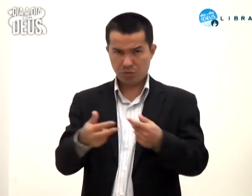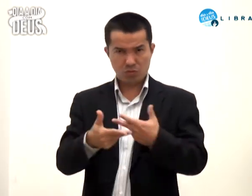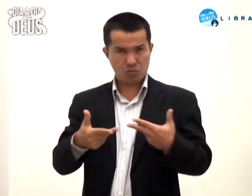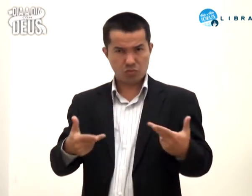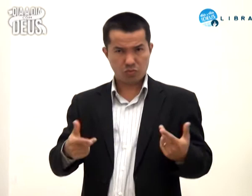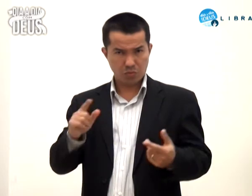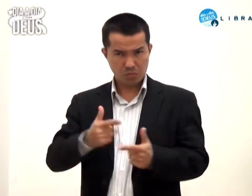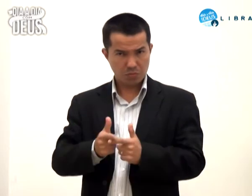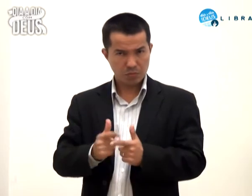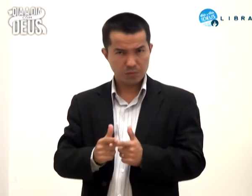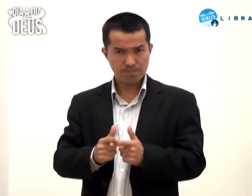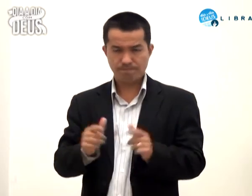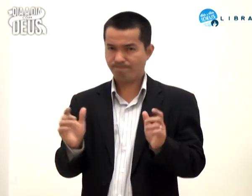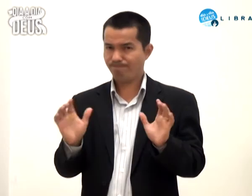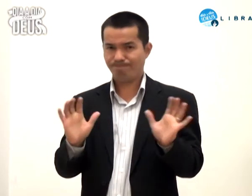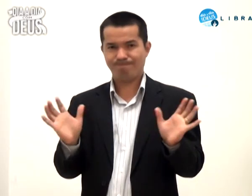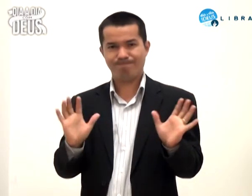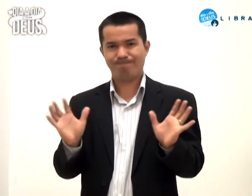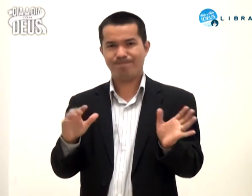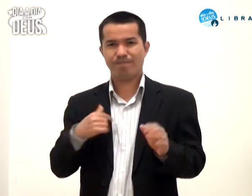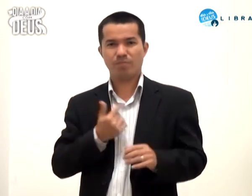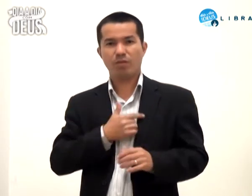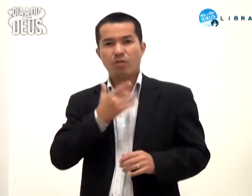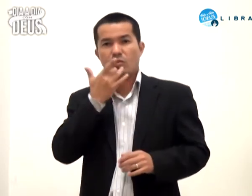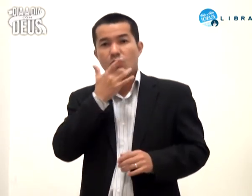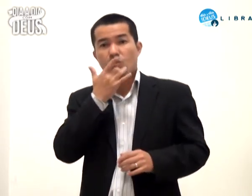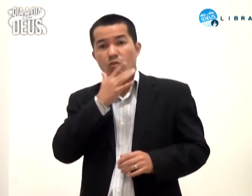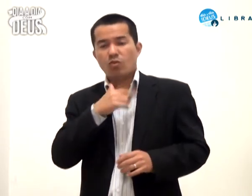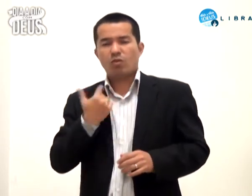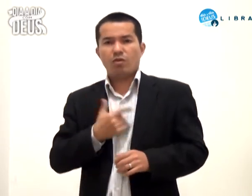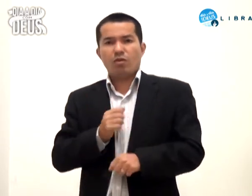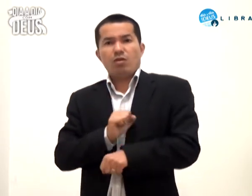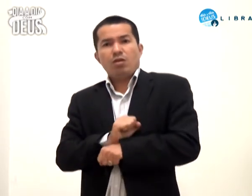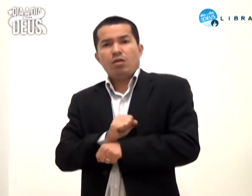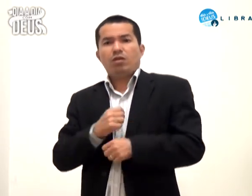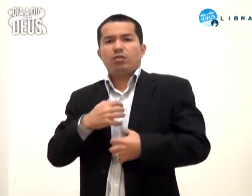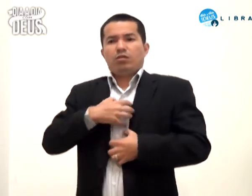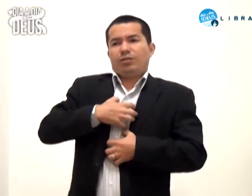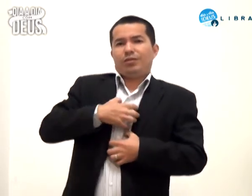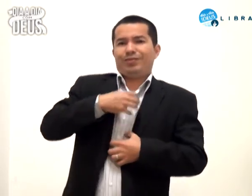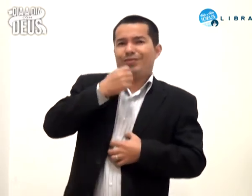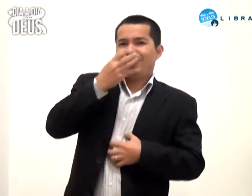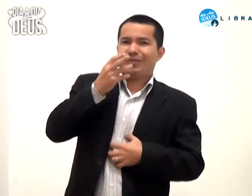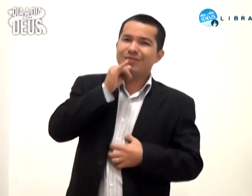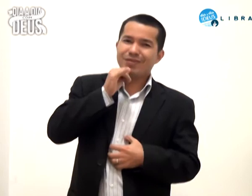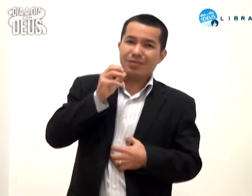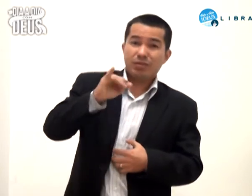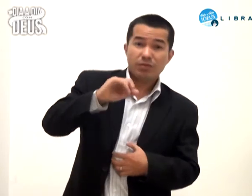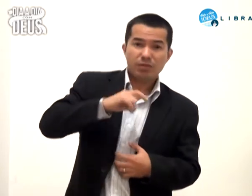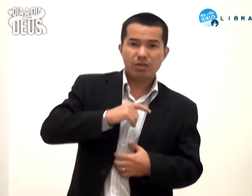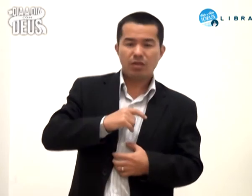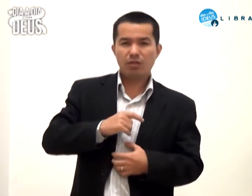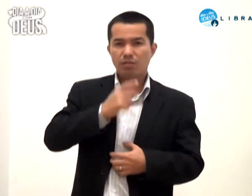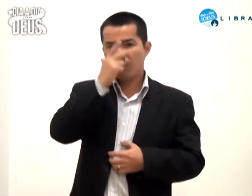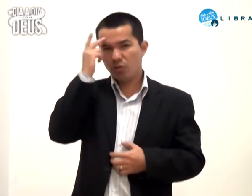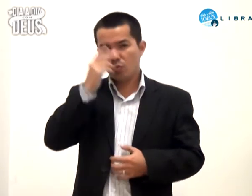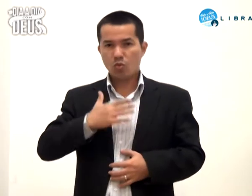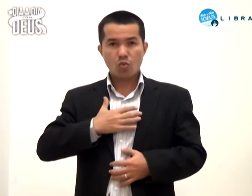esposa, não é problema quando a gente dá um presente custoso. É problema? Fala a verdade. Não é gostoso? A gente não